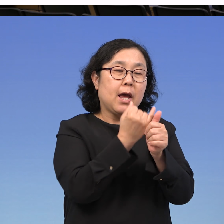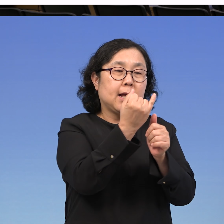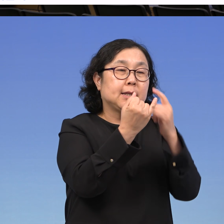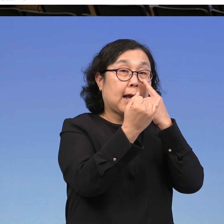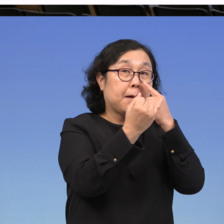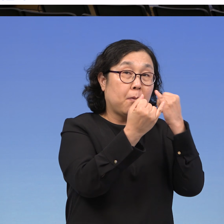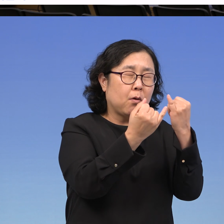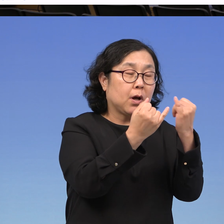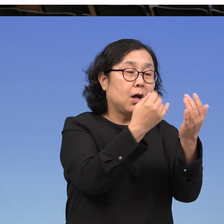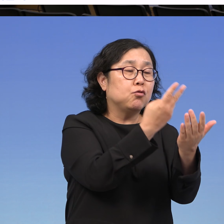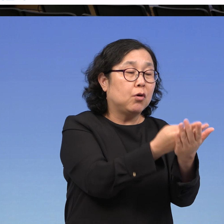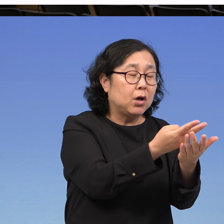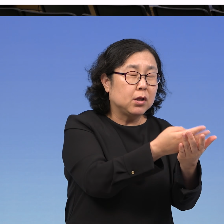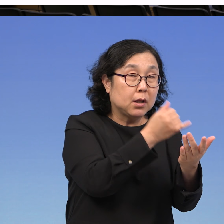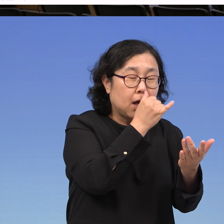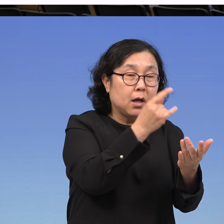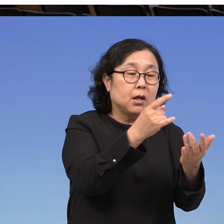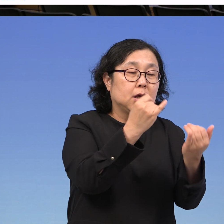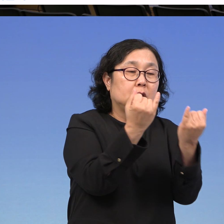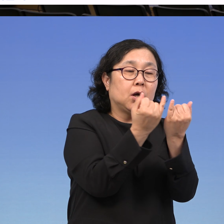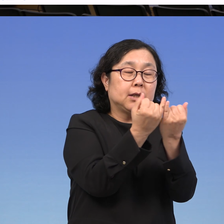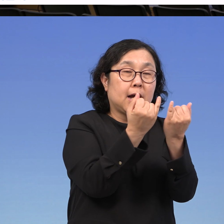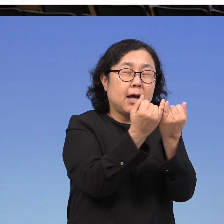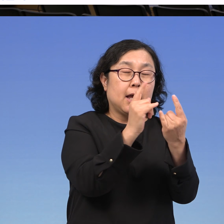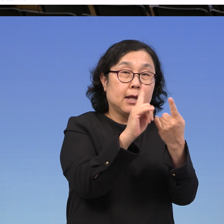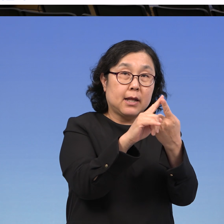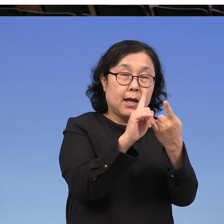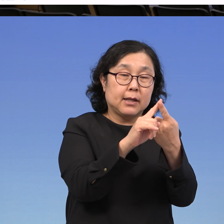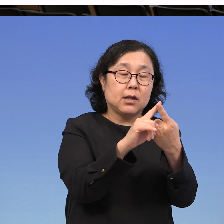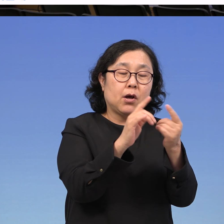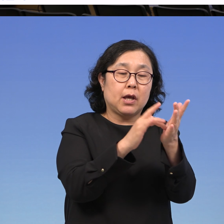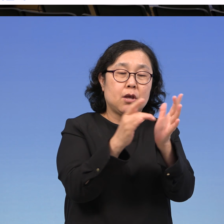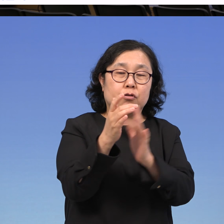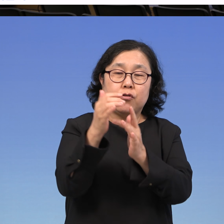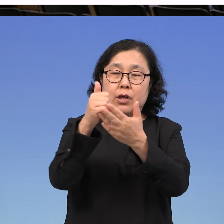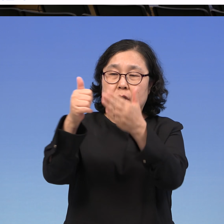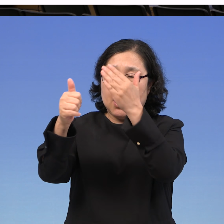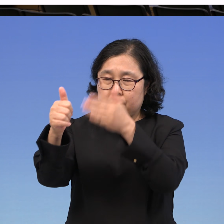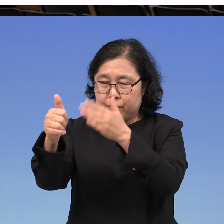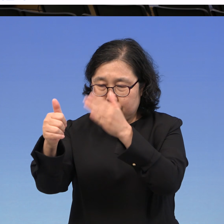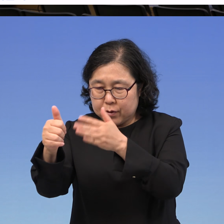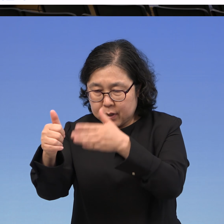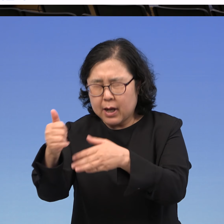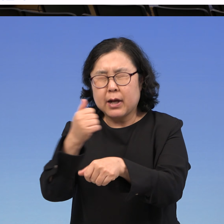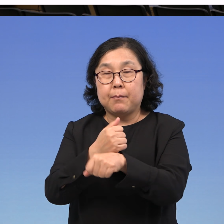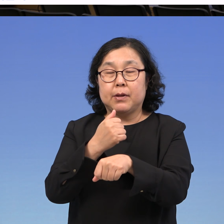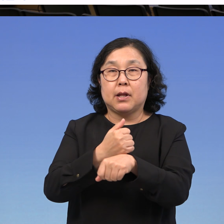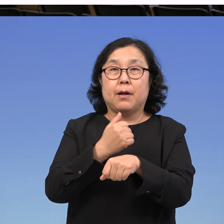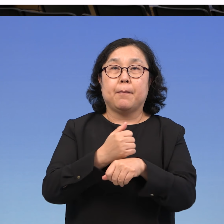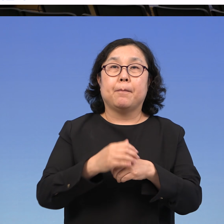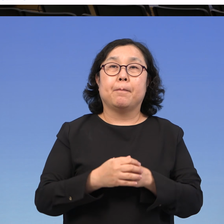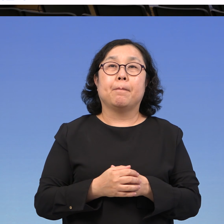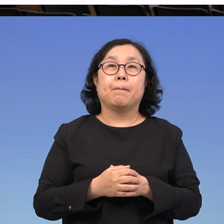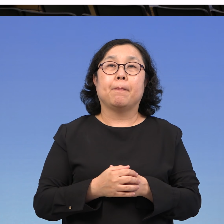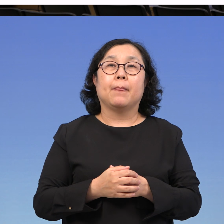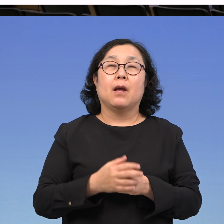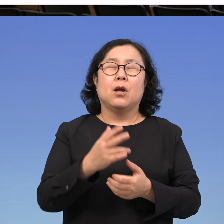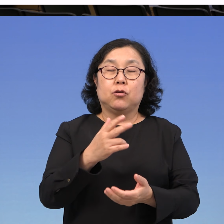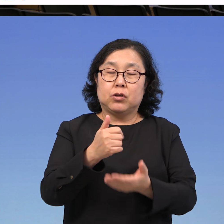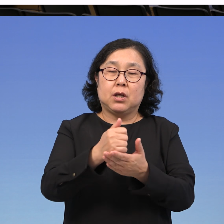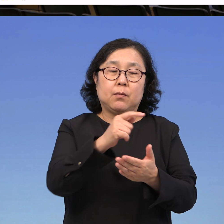사람들이 있고 그 여자에 대하여 예수께 여짜오되 인데 뭘 여쭈어 씁니까 이게 요즘으로 치면 중보기도 아닙니까